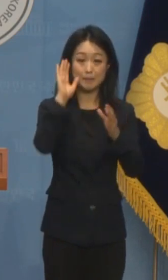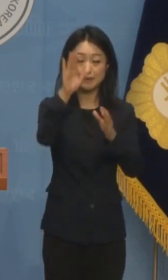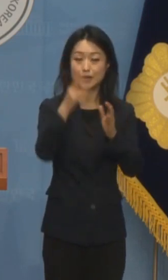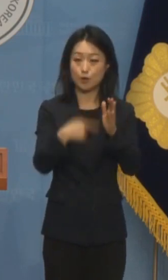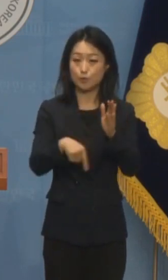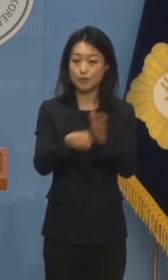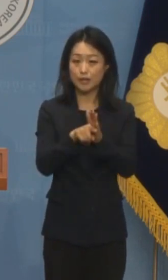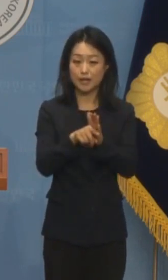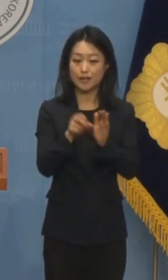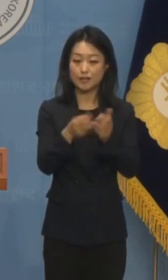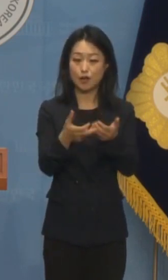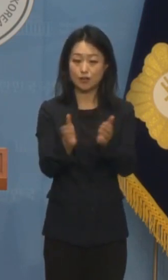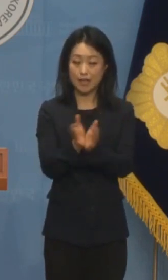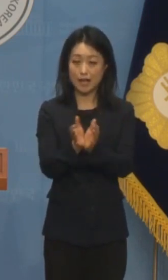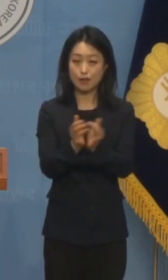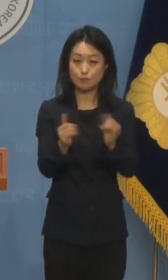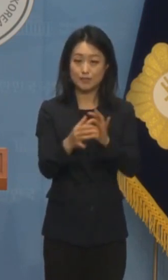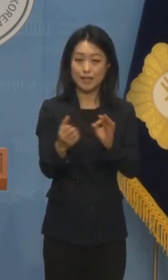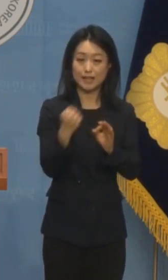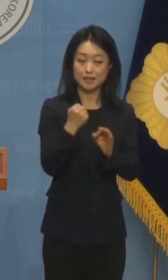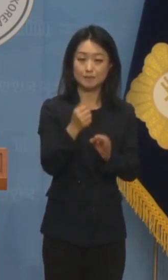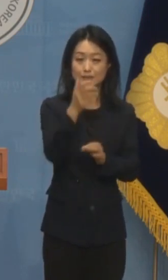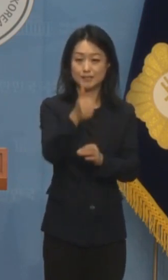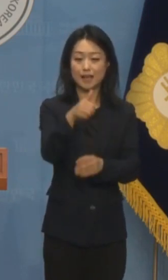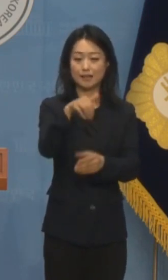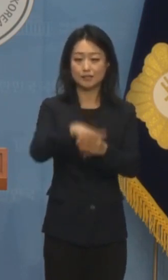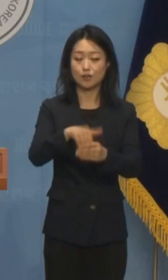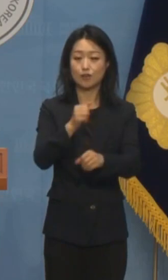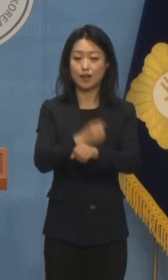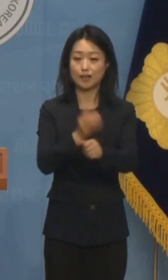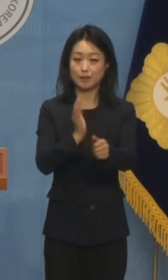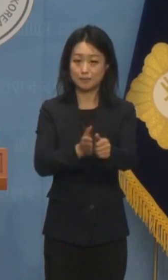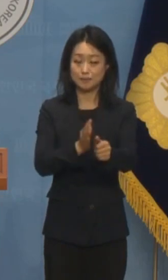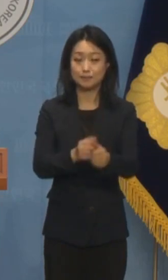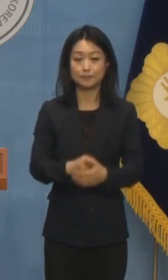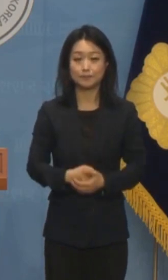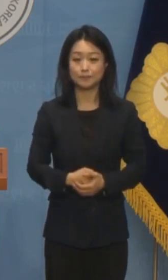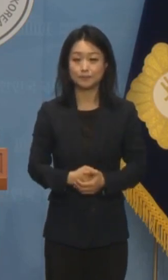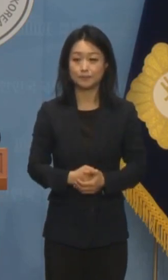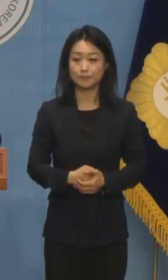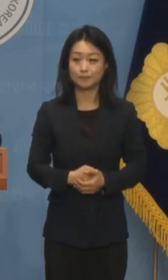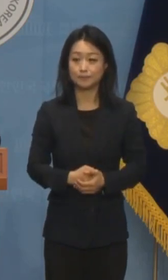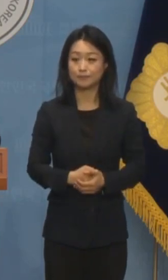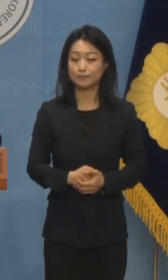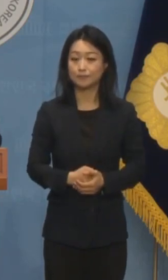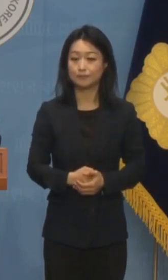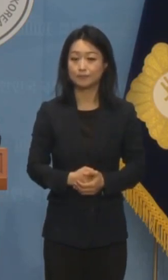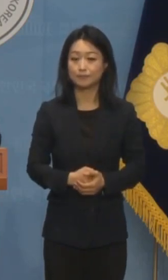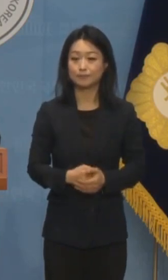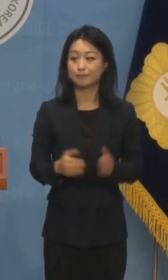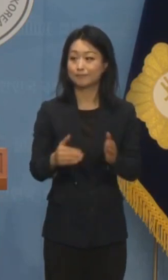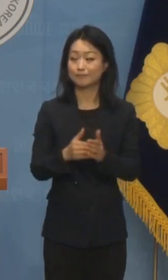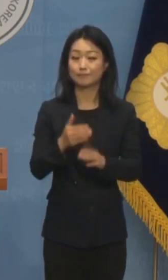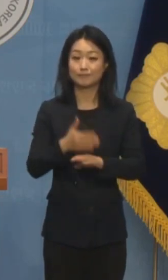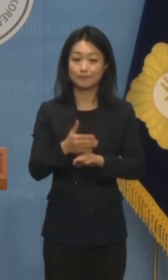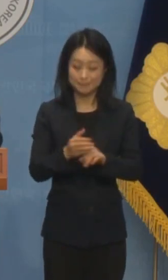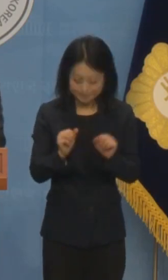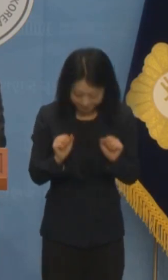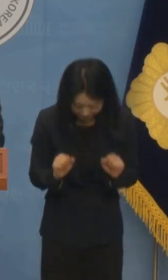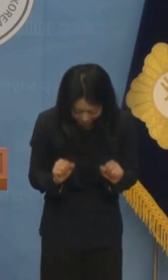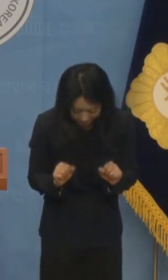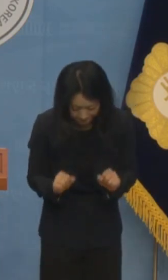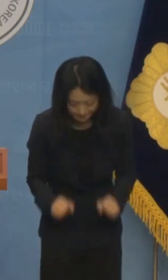집권여당 국민의 힘 전당 대회가 되게 하십시오 예 마치겠습니다